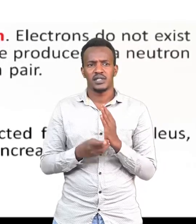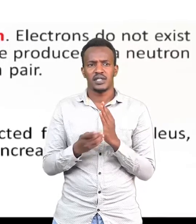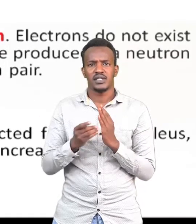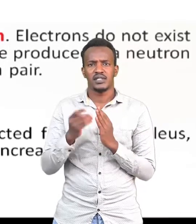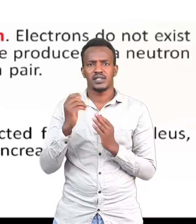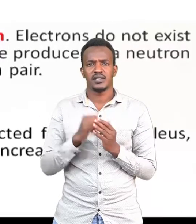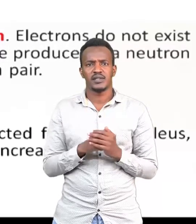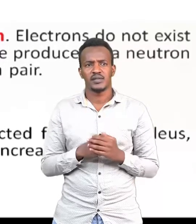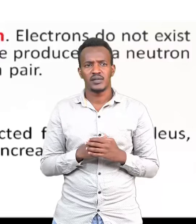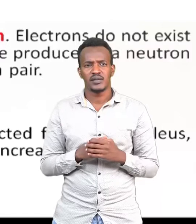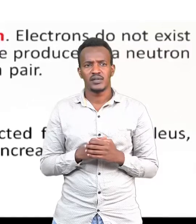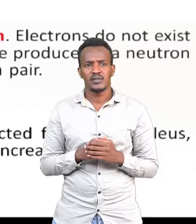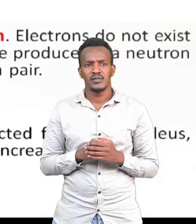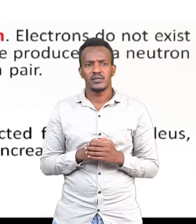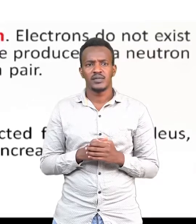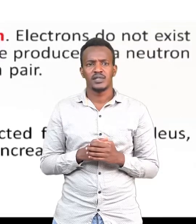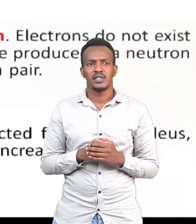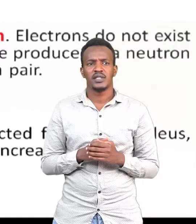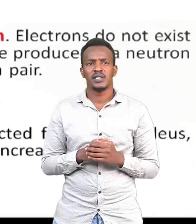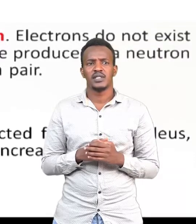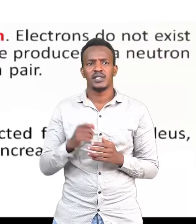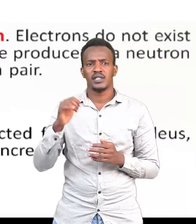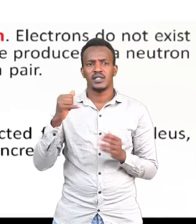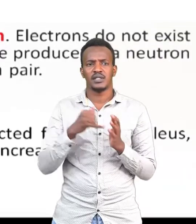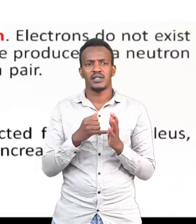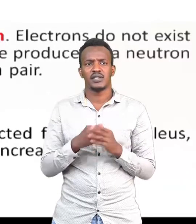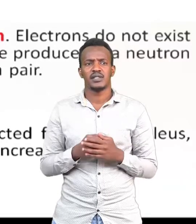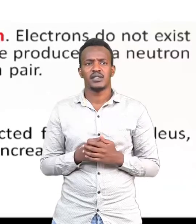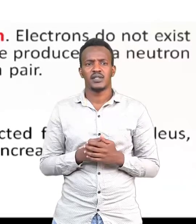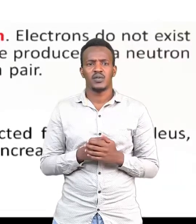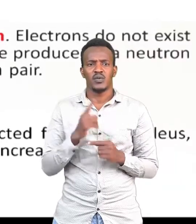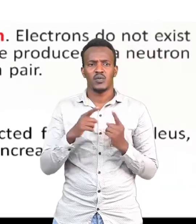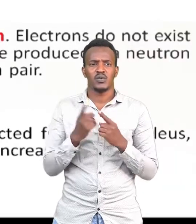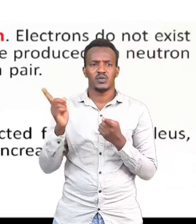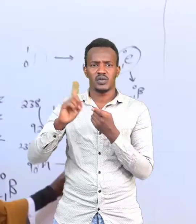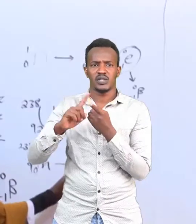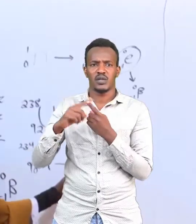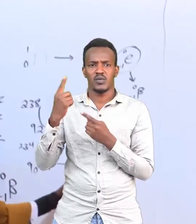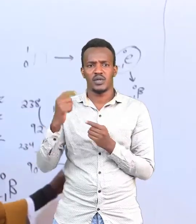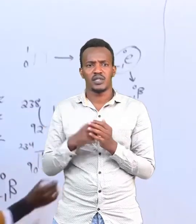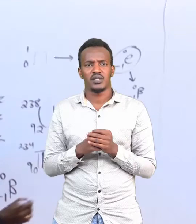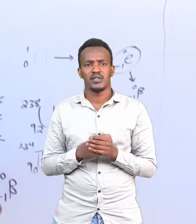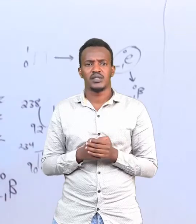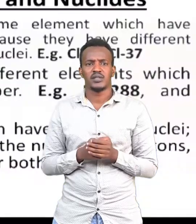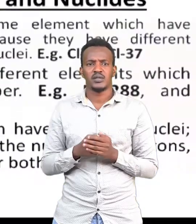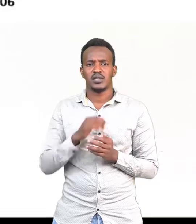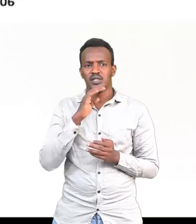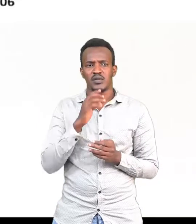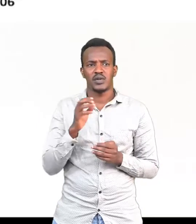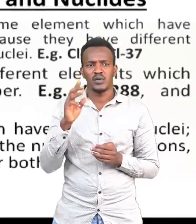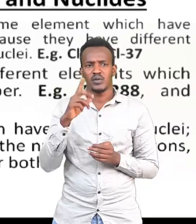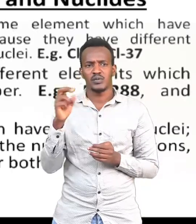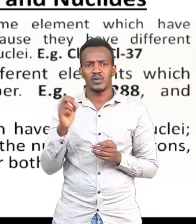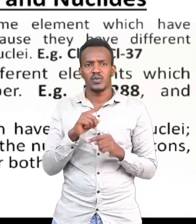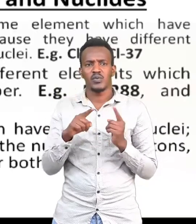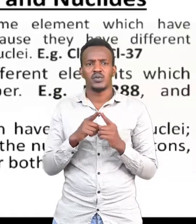hal buu markaasi kor u kaca marka intan 1 baad ku darasa kadibna markaa 1 ku darno maxaa soo baxay waa 29. Waa dhigay